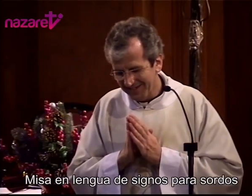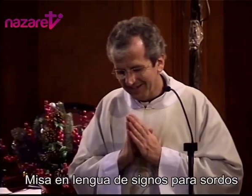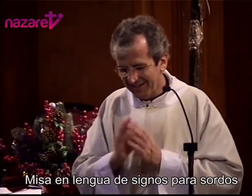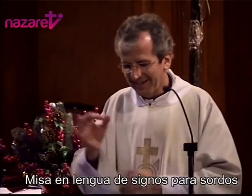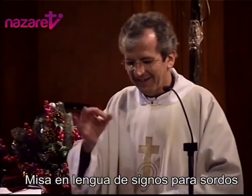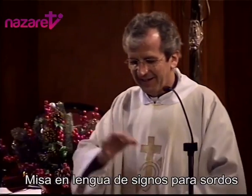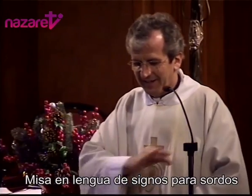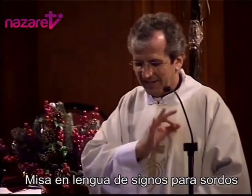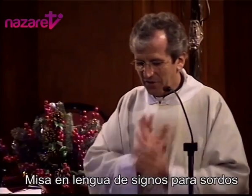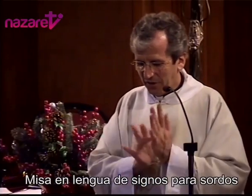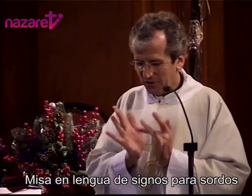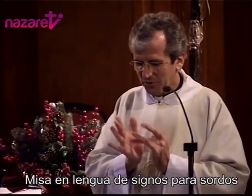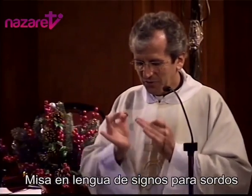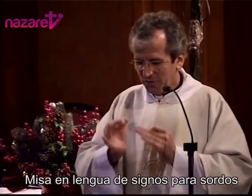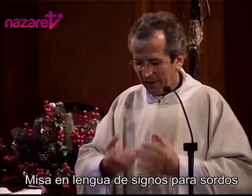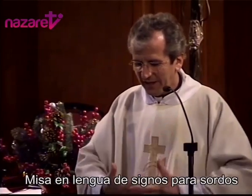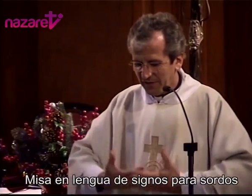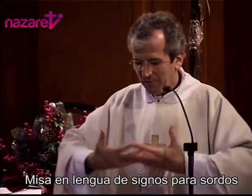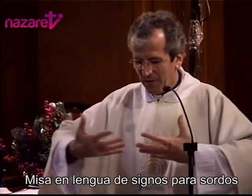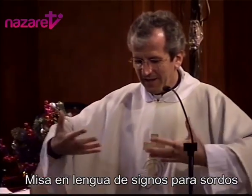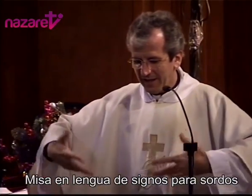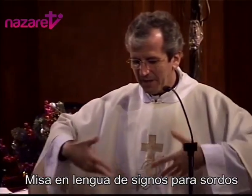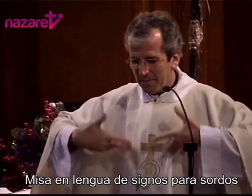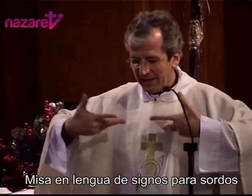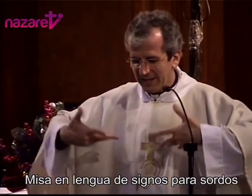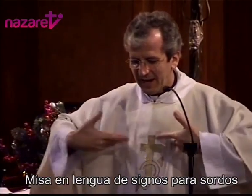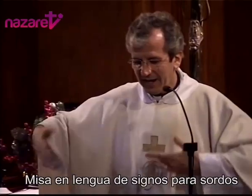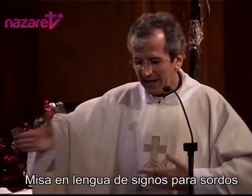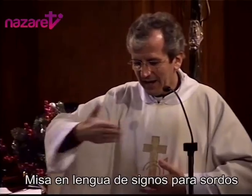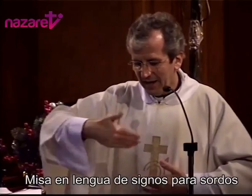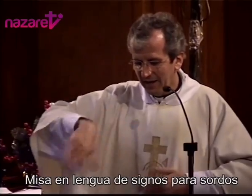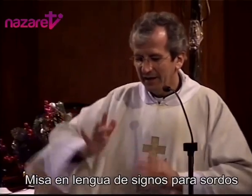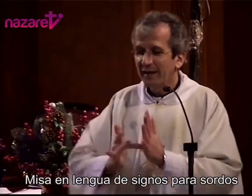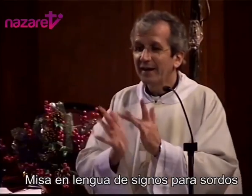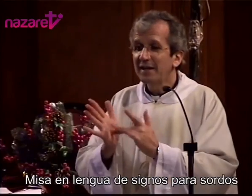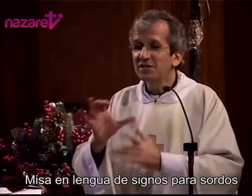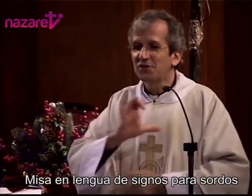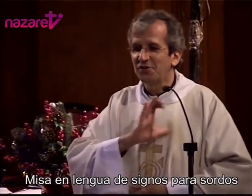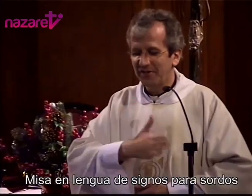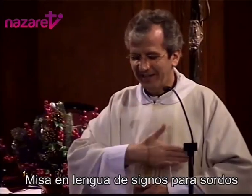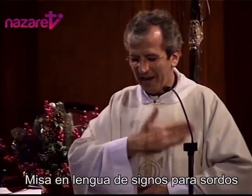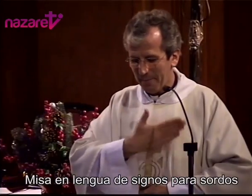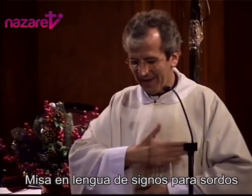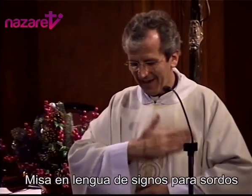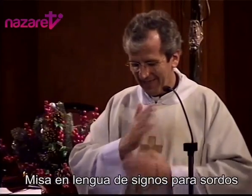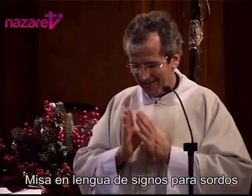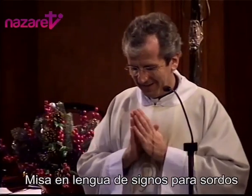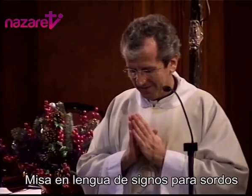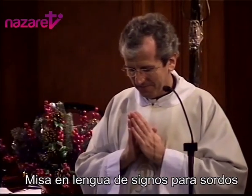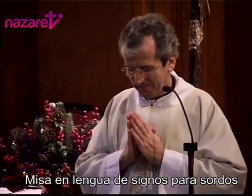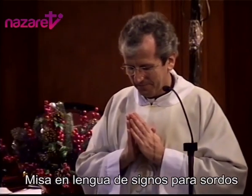Señor, ten piedad. Señor Jesús, tú que eres fuente de inmensa alegría, Cristo, ten